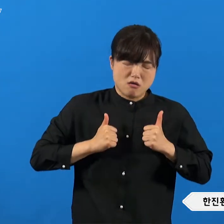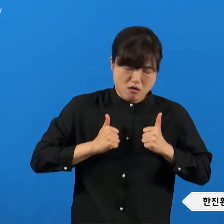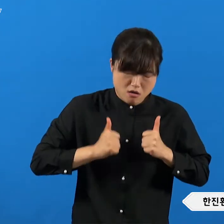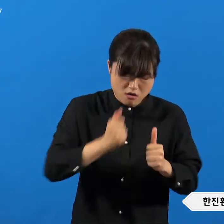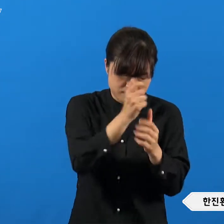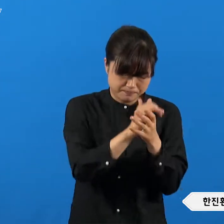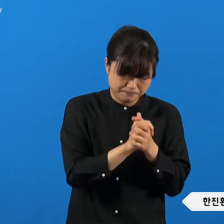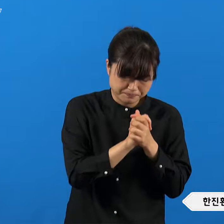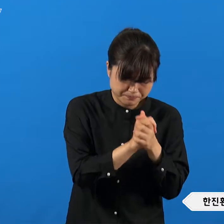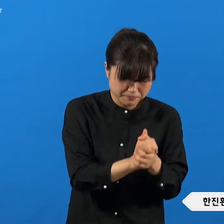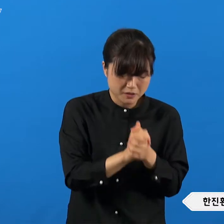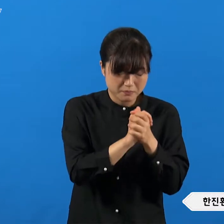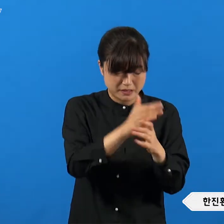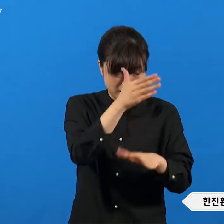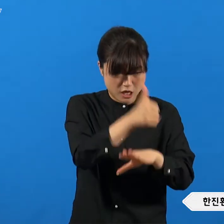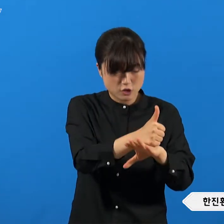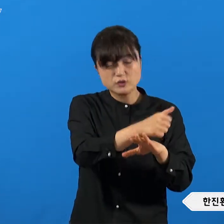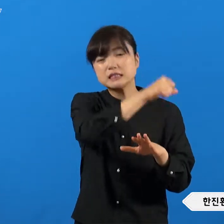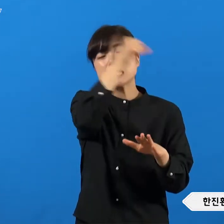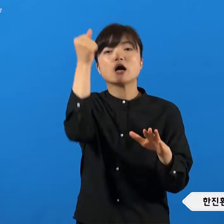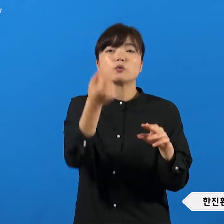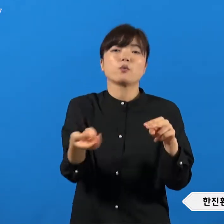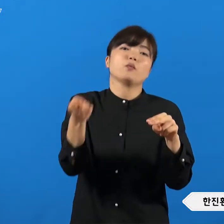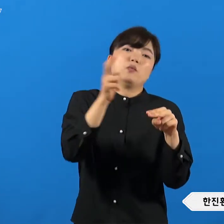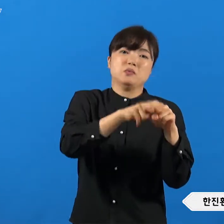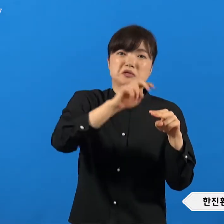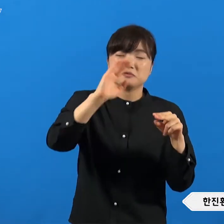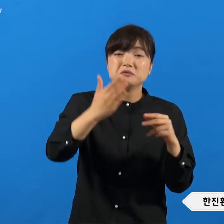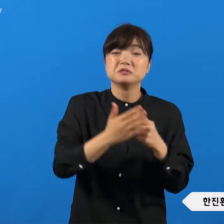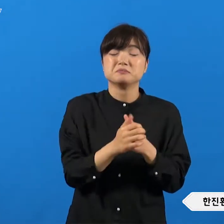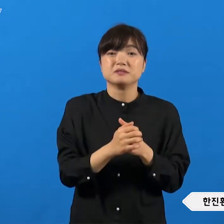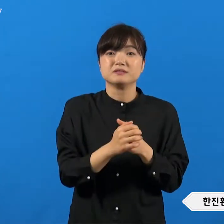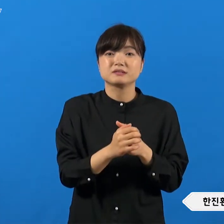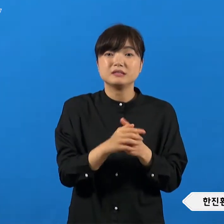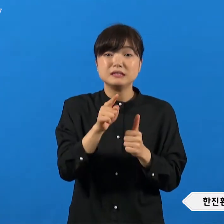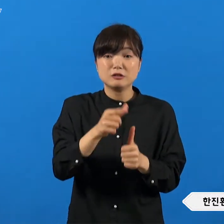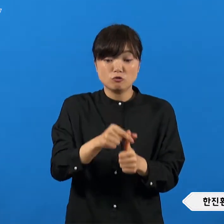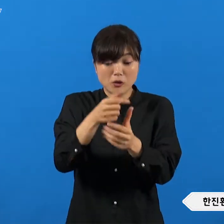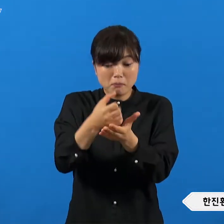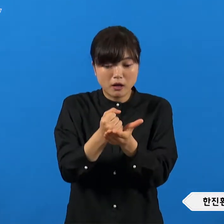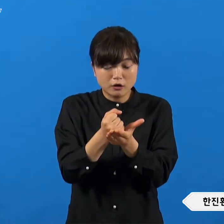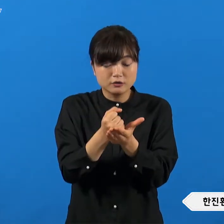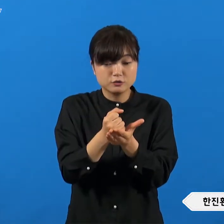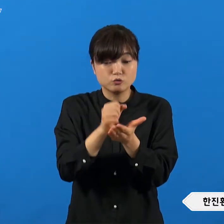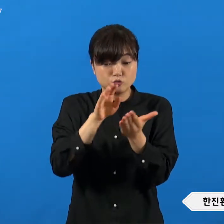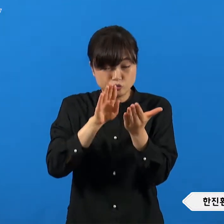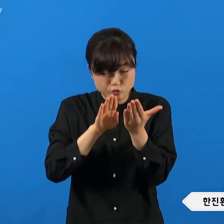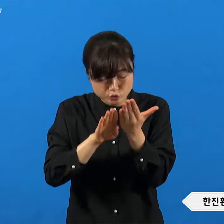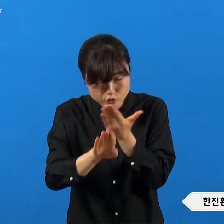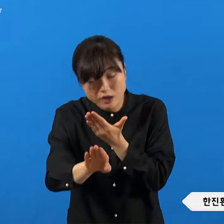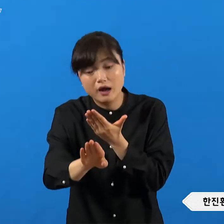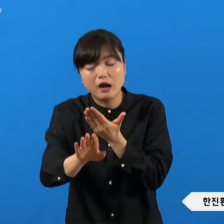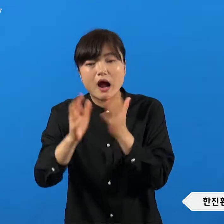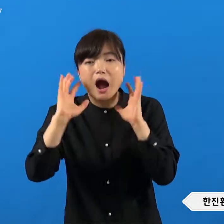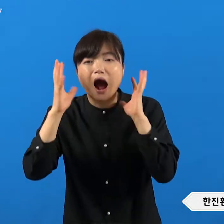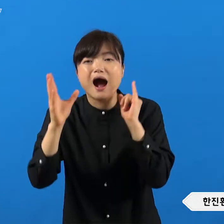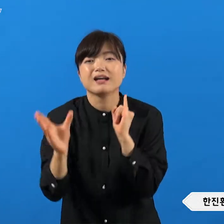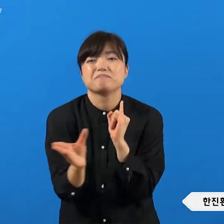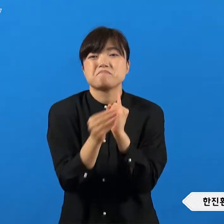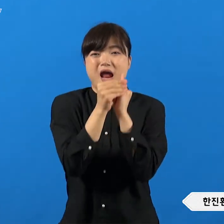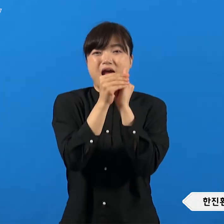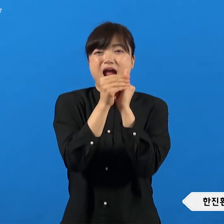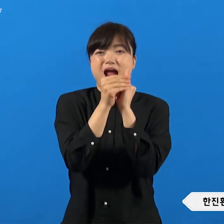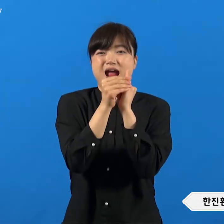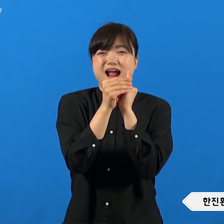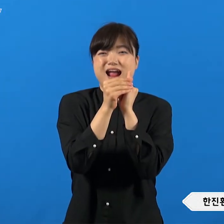신앙생활을 해서 나중에는 장로까지 됐습니다. 그분이 구원받고 나서 얼마 지나지 않아서 아이를